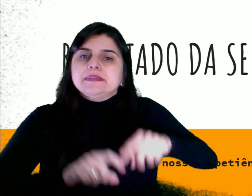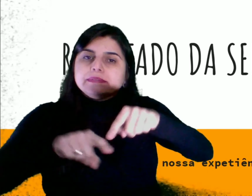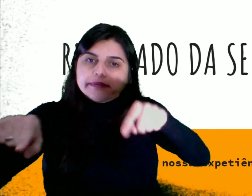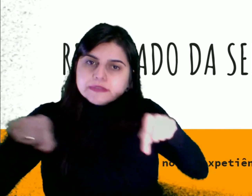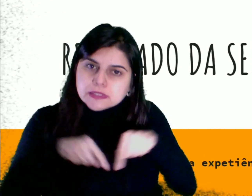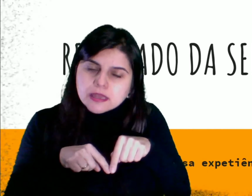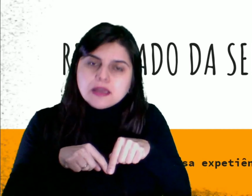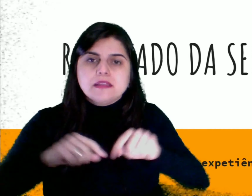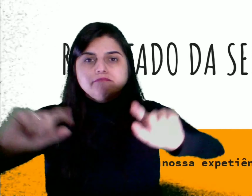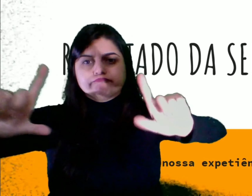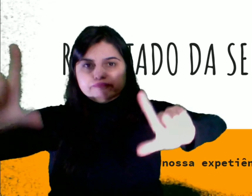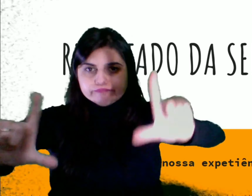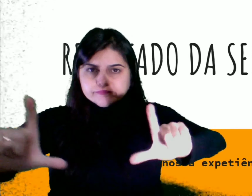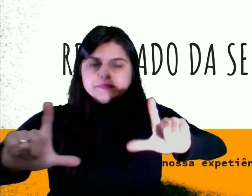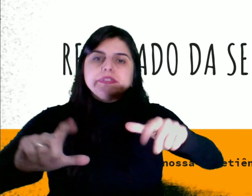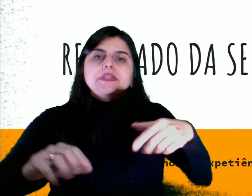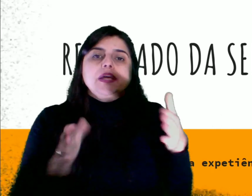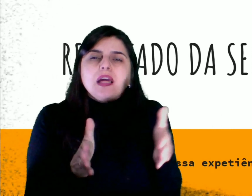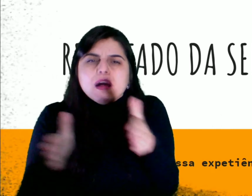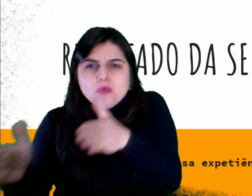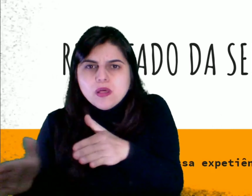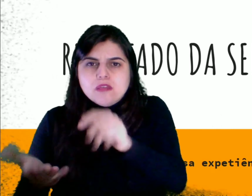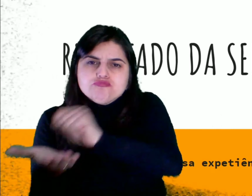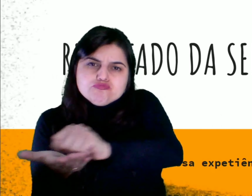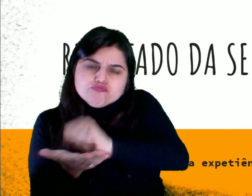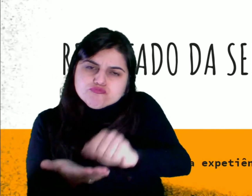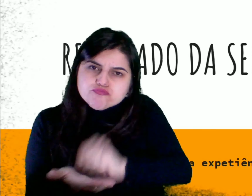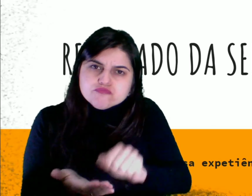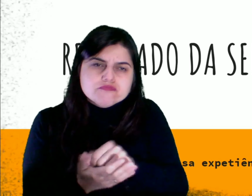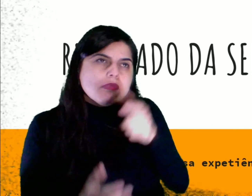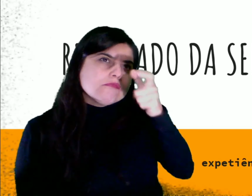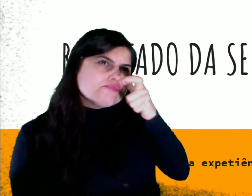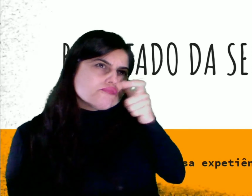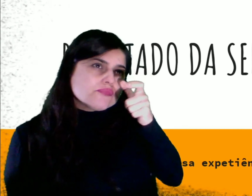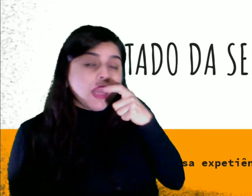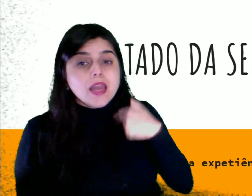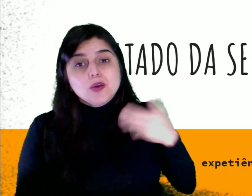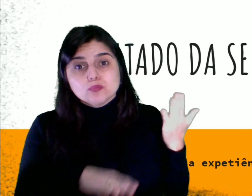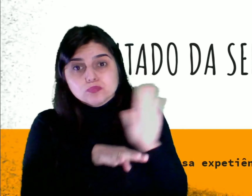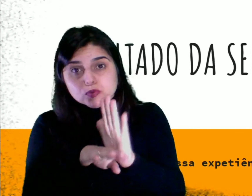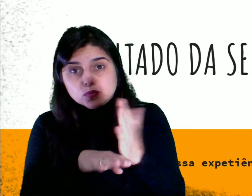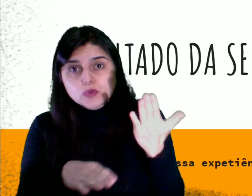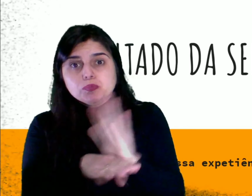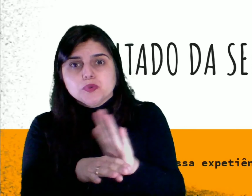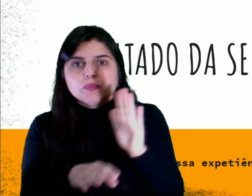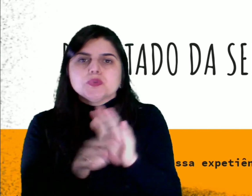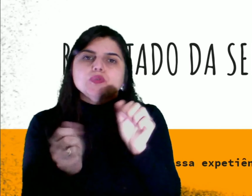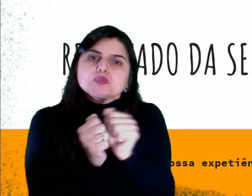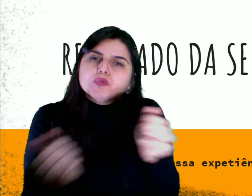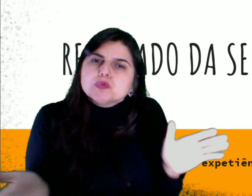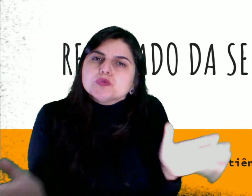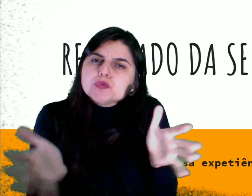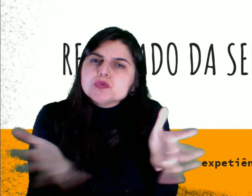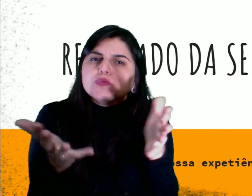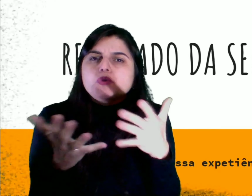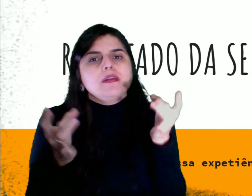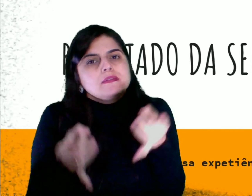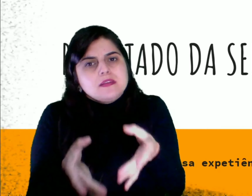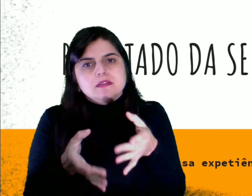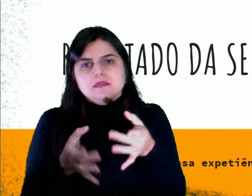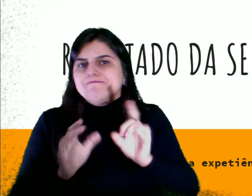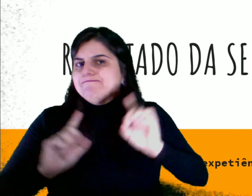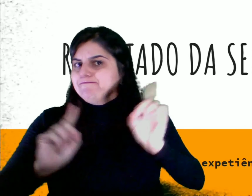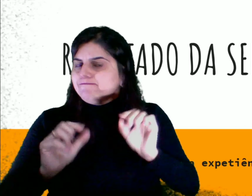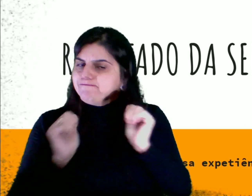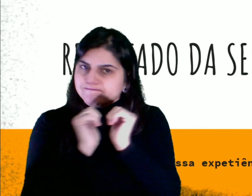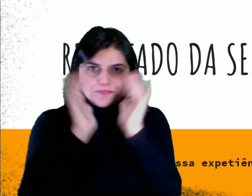Então eu vou mostrar para vocês só como que ficou organizado ao final, né? As disciplinas ali, as anotações, os registros que